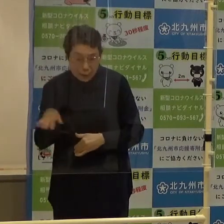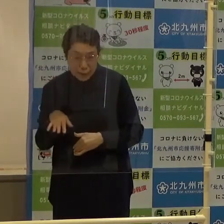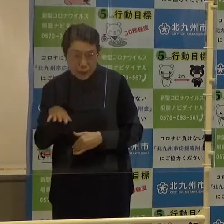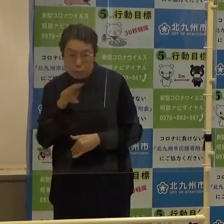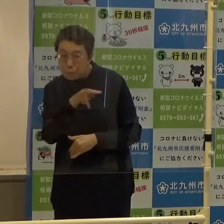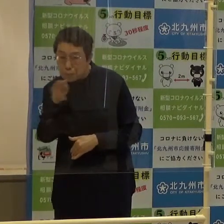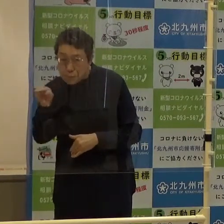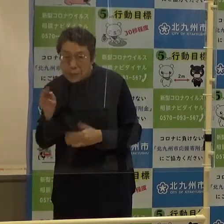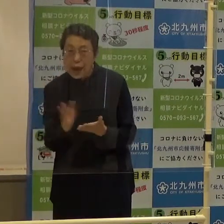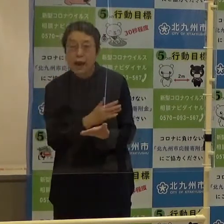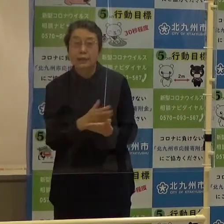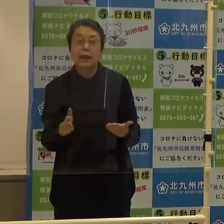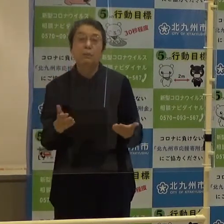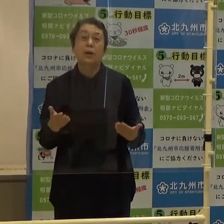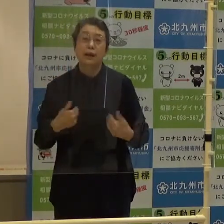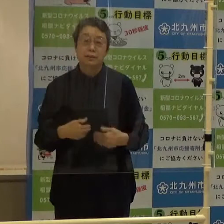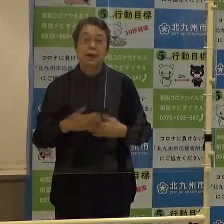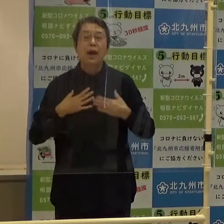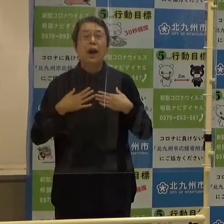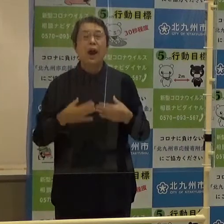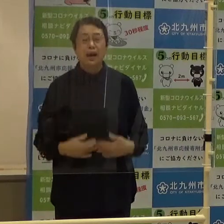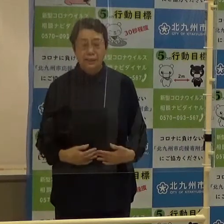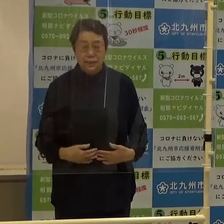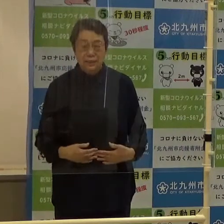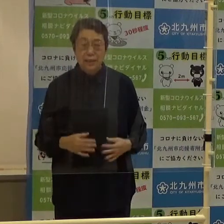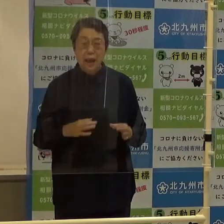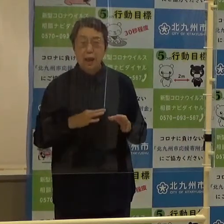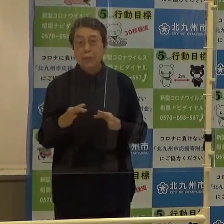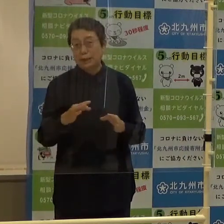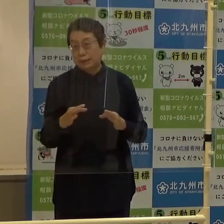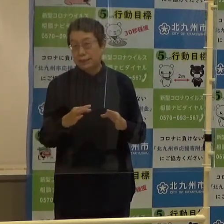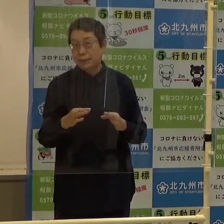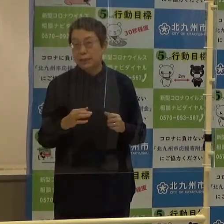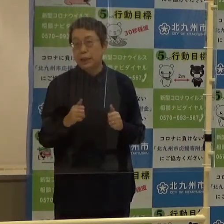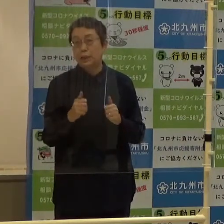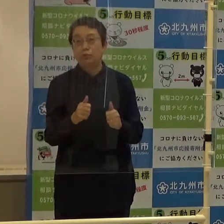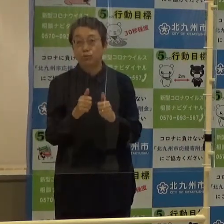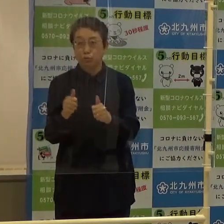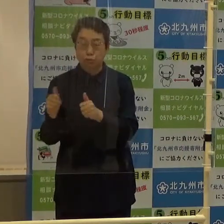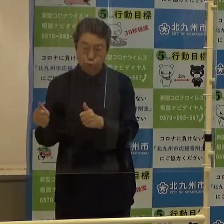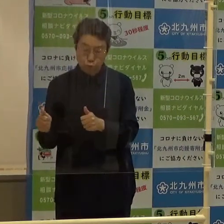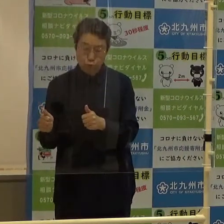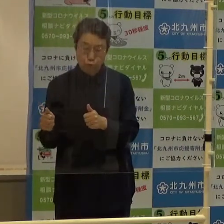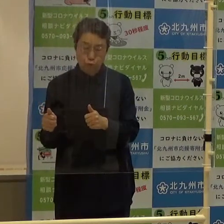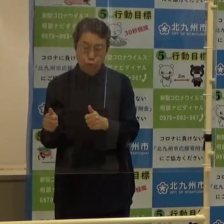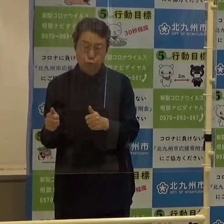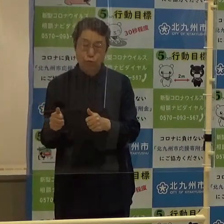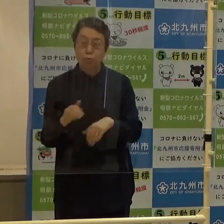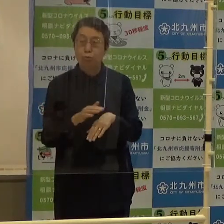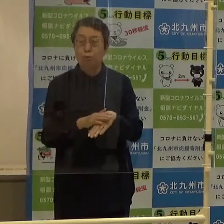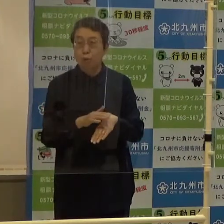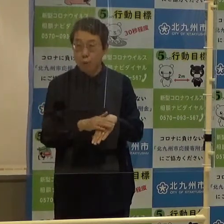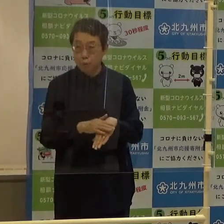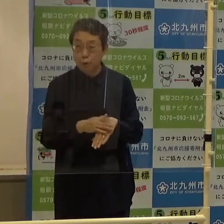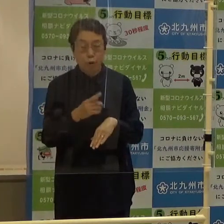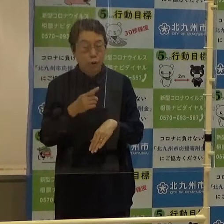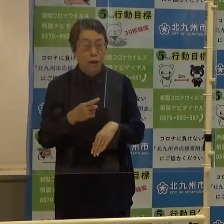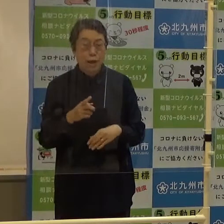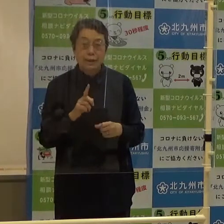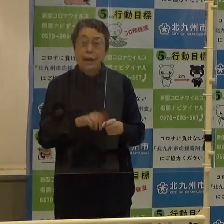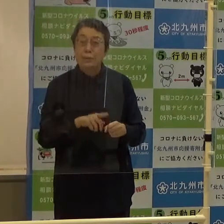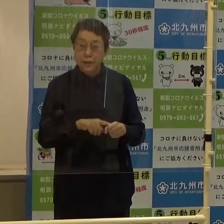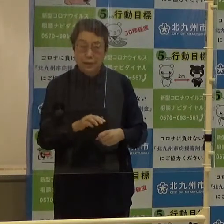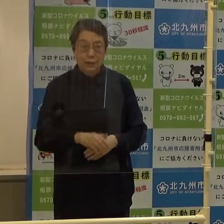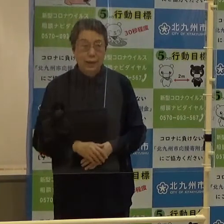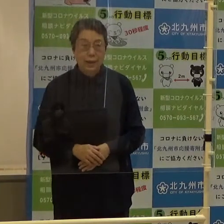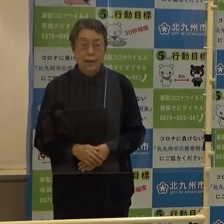いて、安心して街へ出れるようにという趣旨でスタートするわけです。今後こうした試み、例えば夏